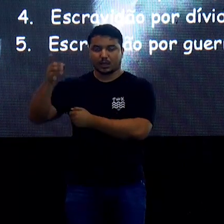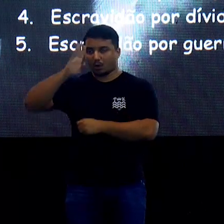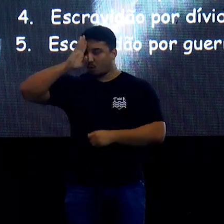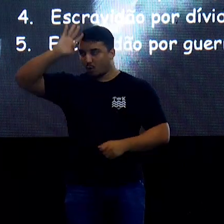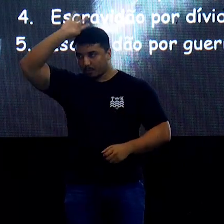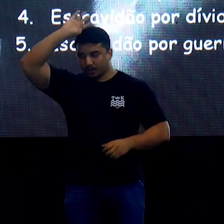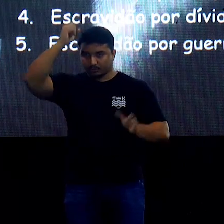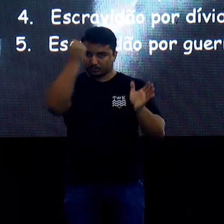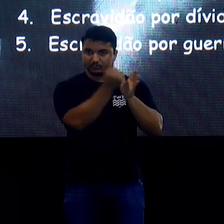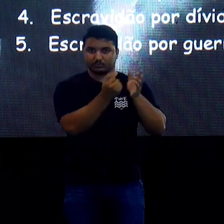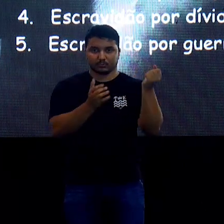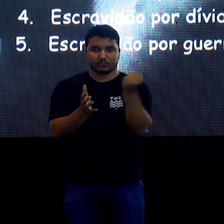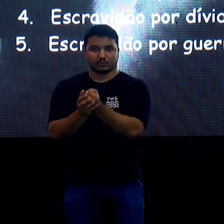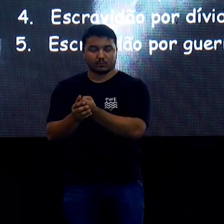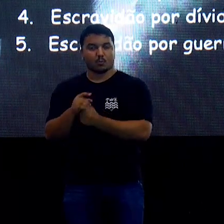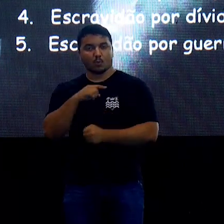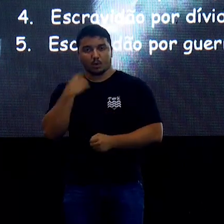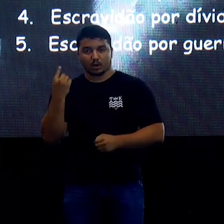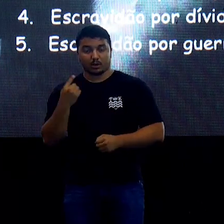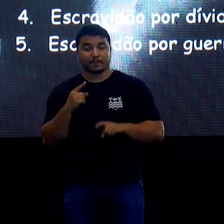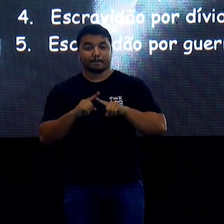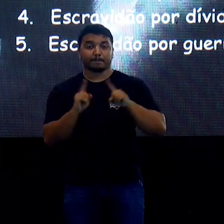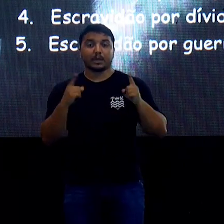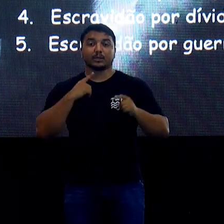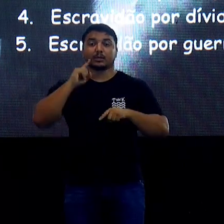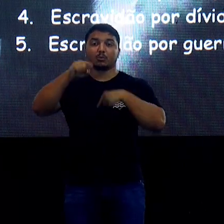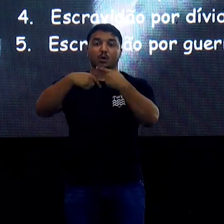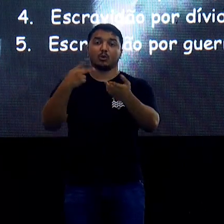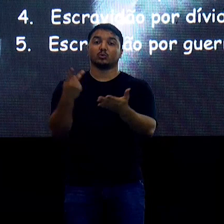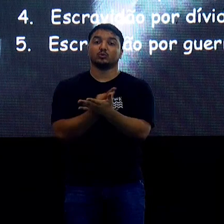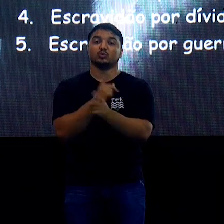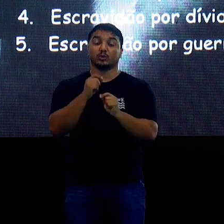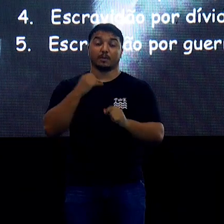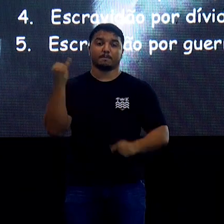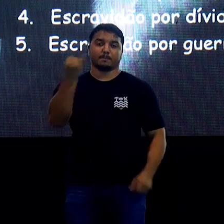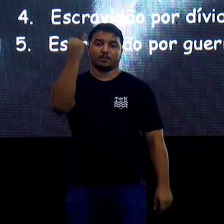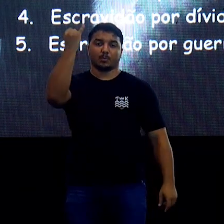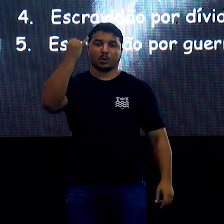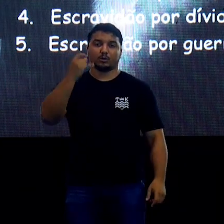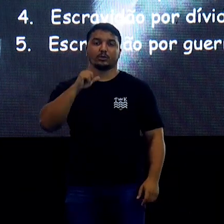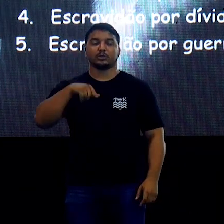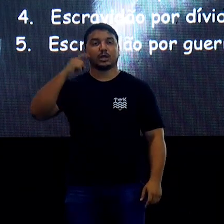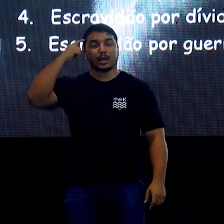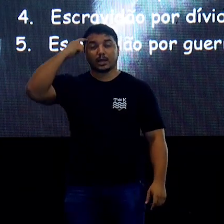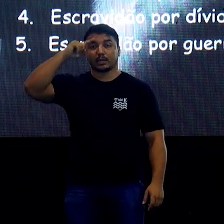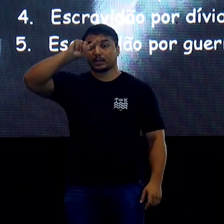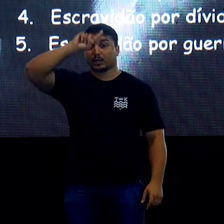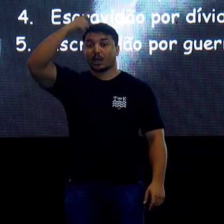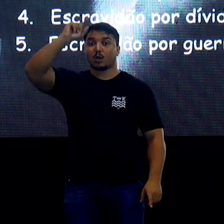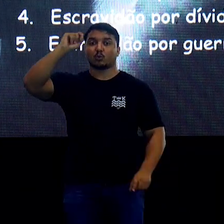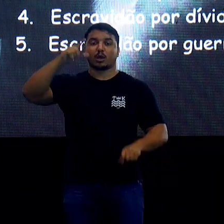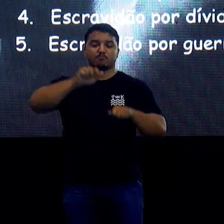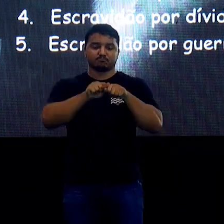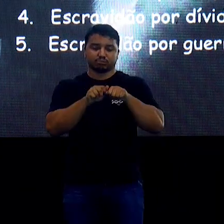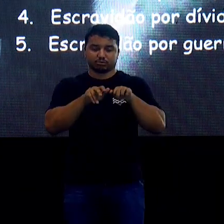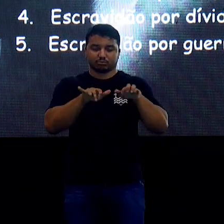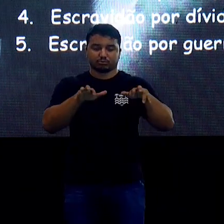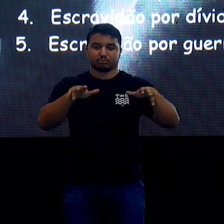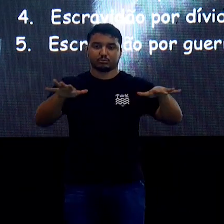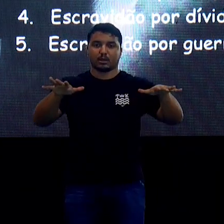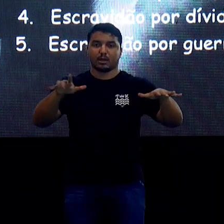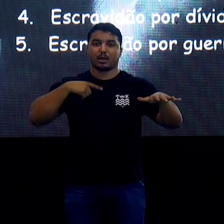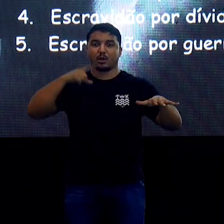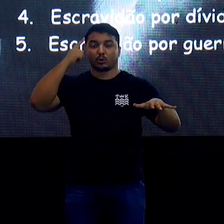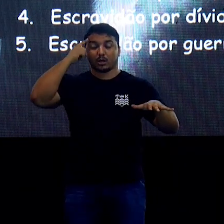crucificado. Mas aí aconteceu algo muito importante, a ideia que ele